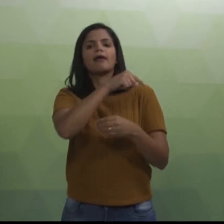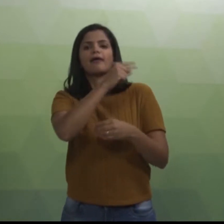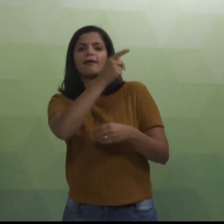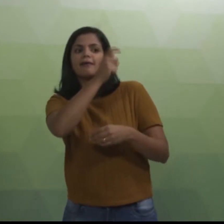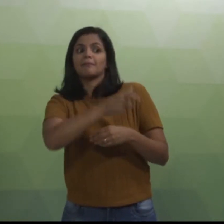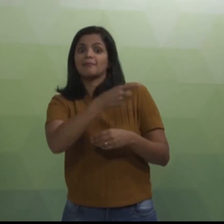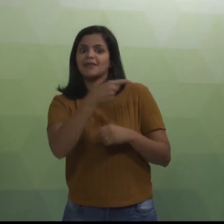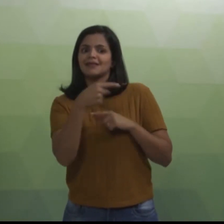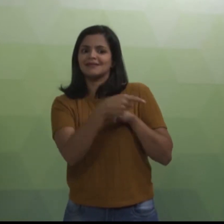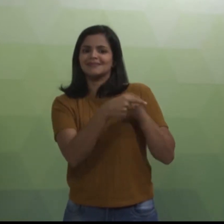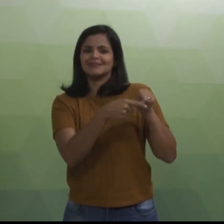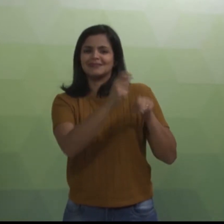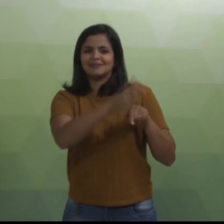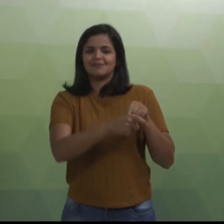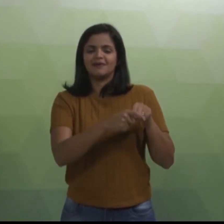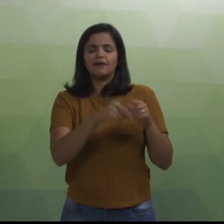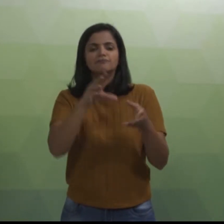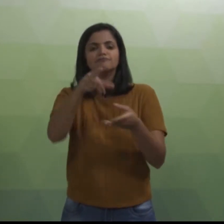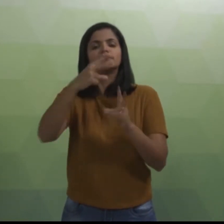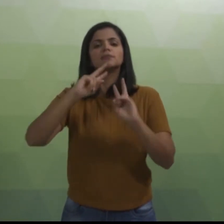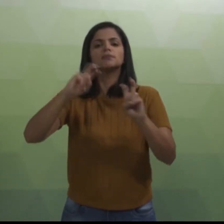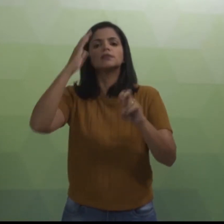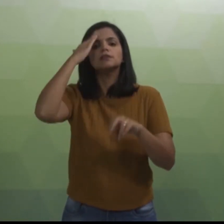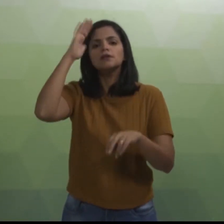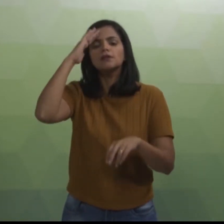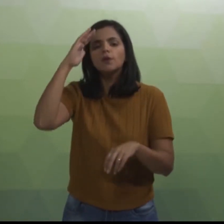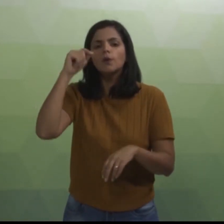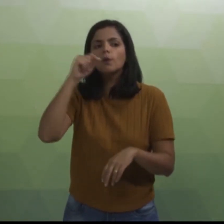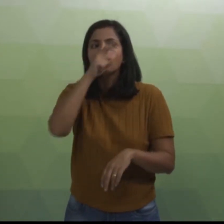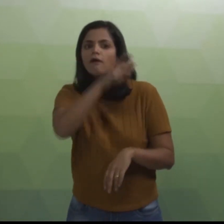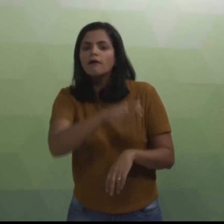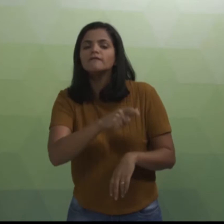Então você percebe que há uma pessoa ali, você compreende isso.